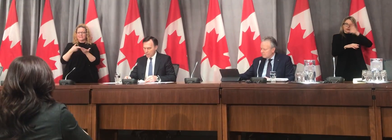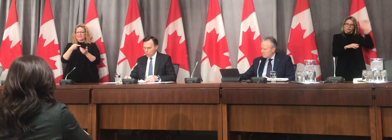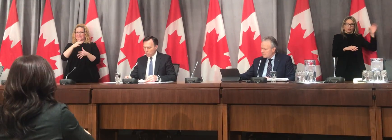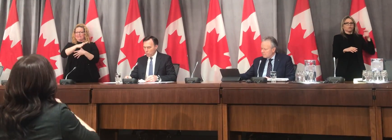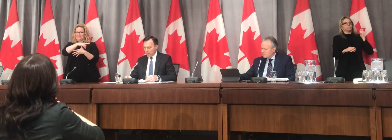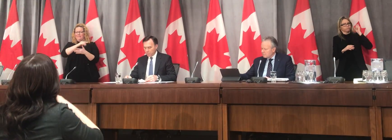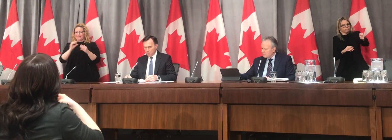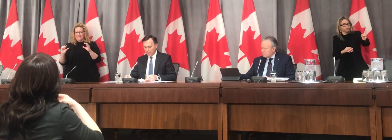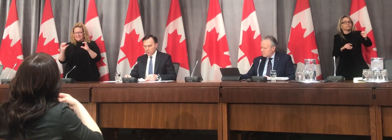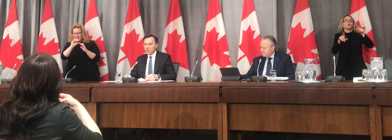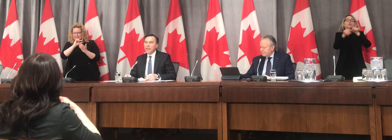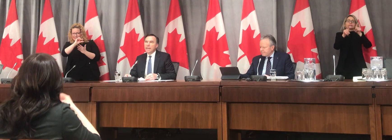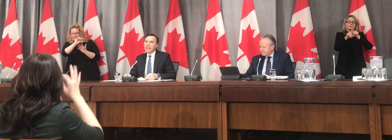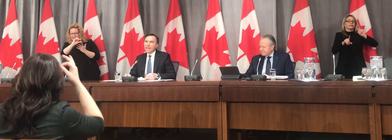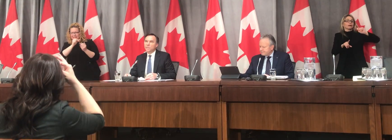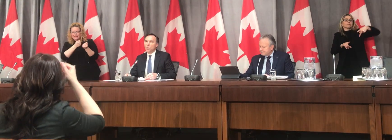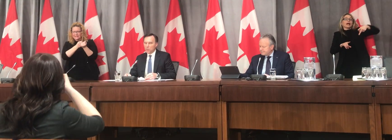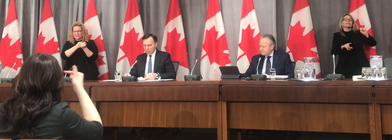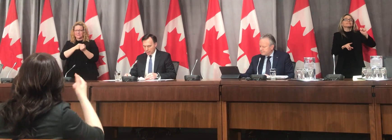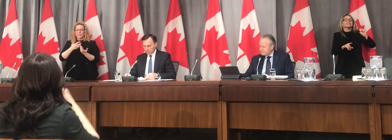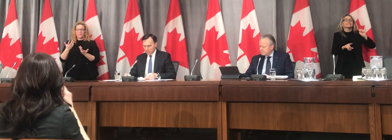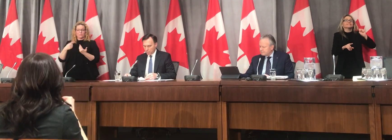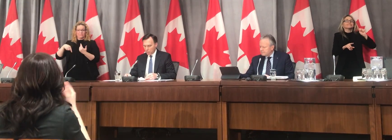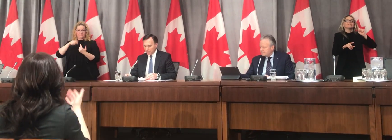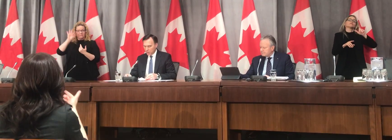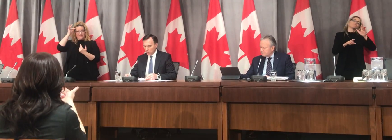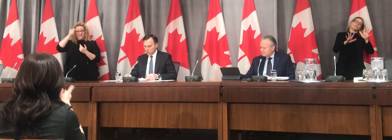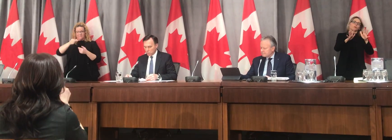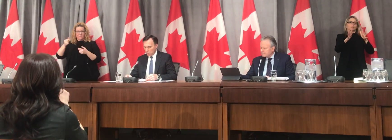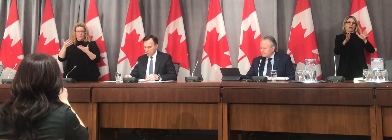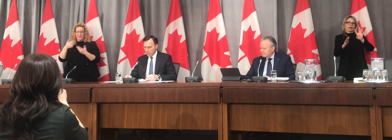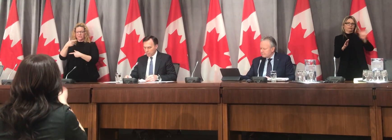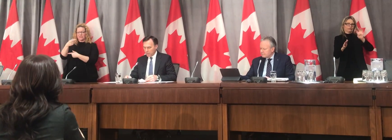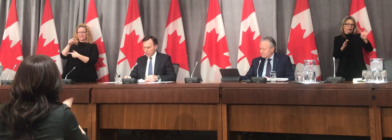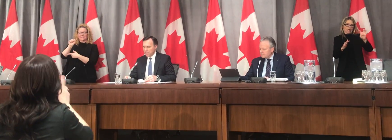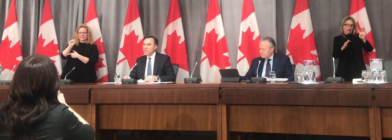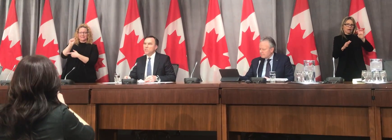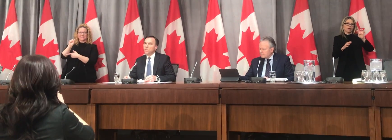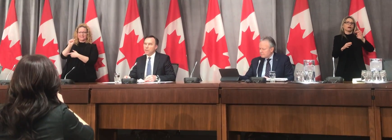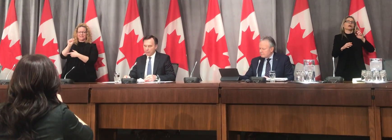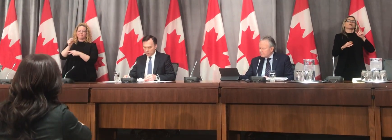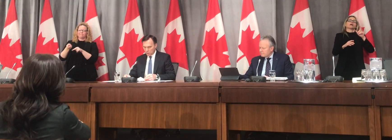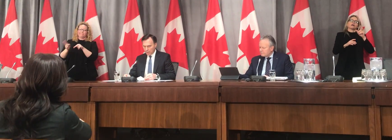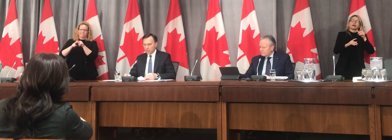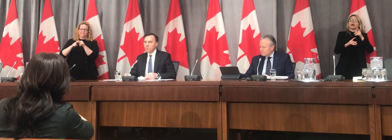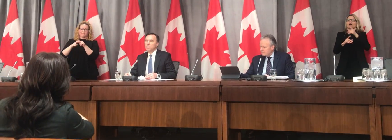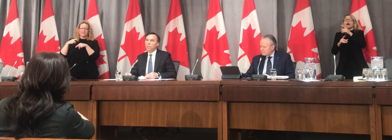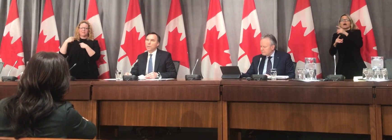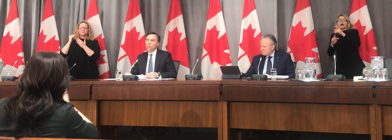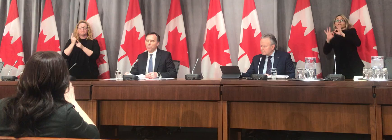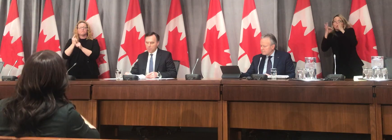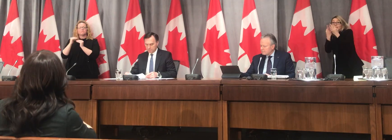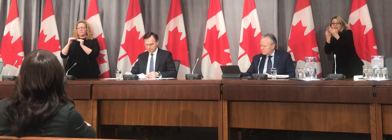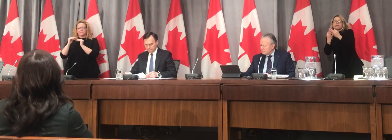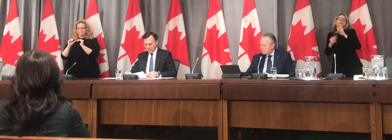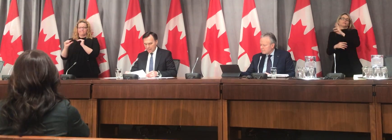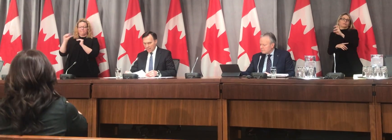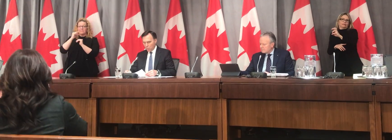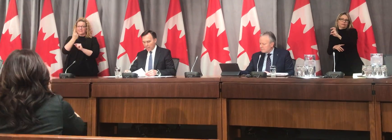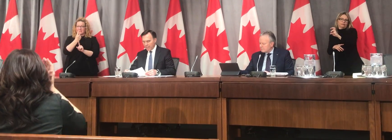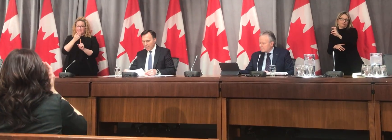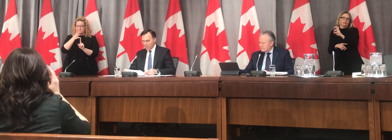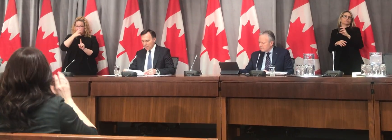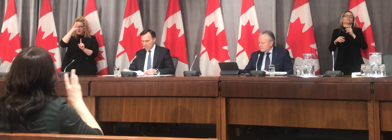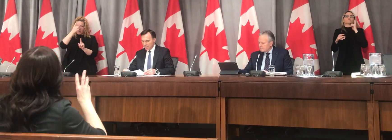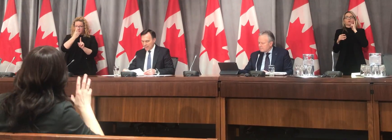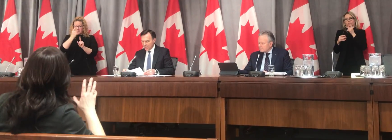TPS d'une moyenne près de $400 pour les adultes seuls, près de $600 pour les couples. Et